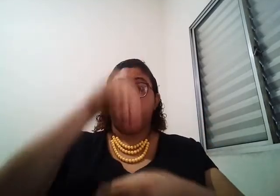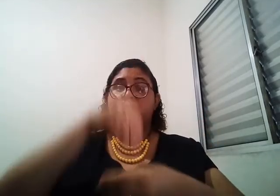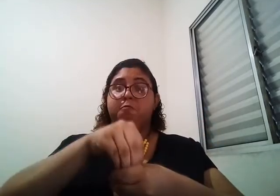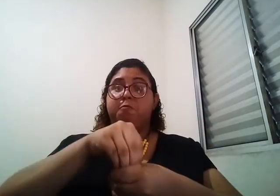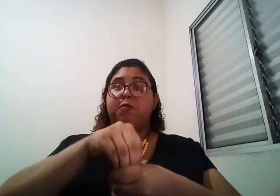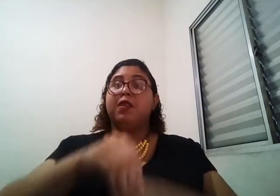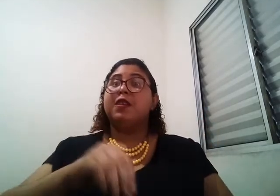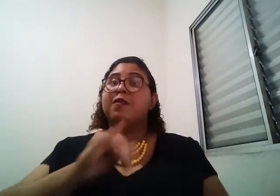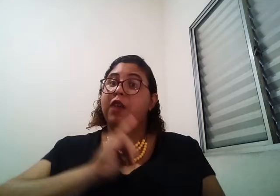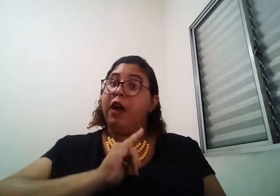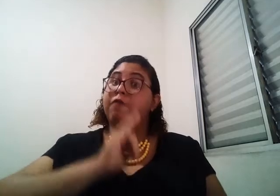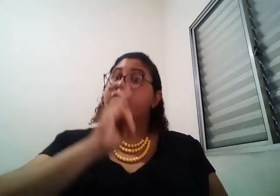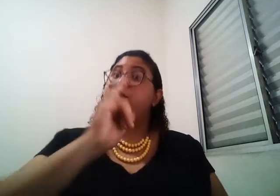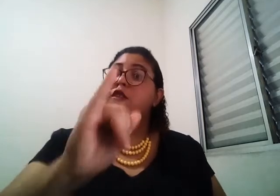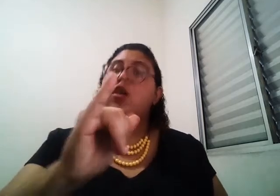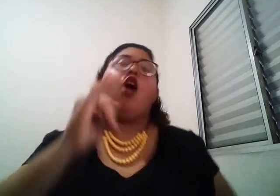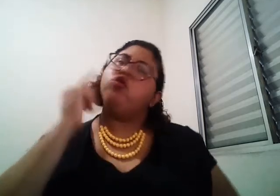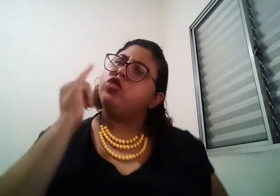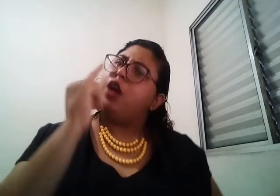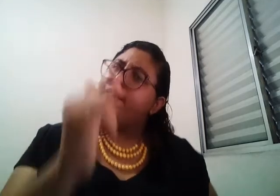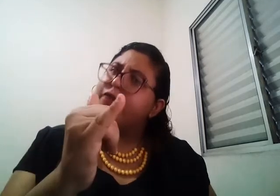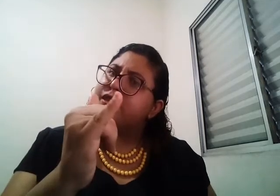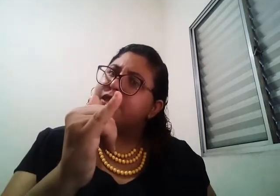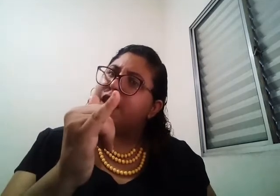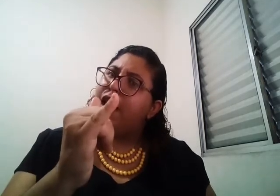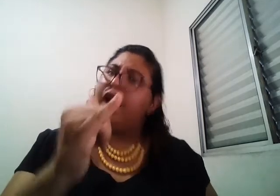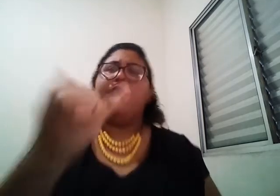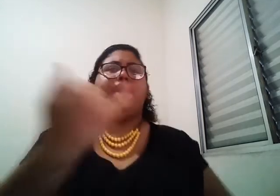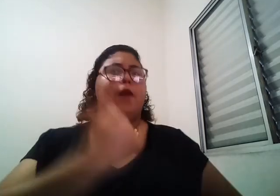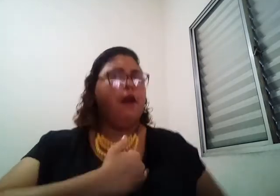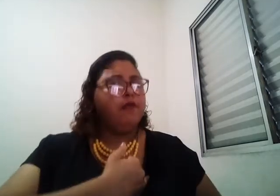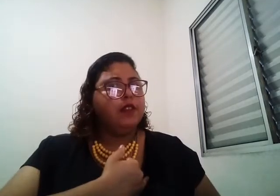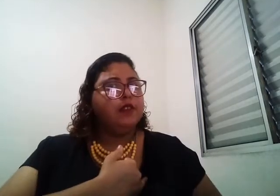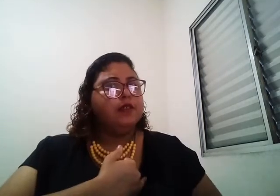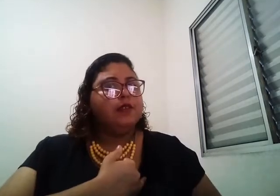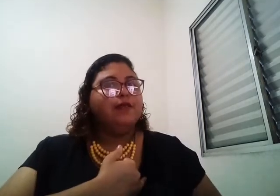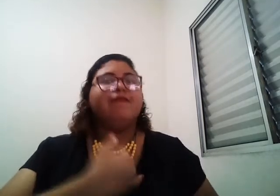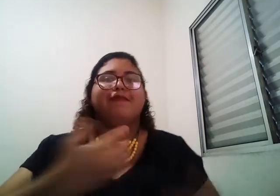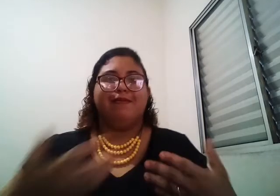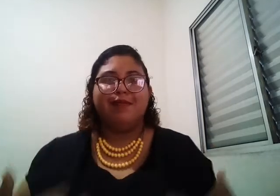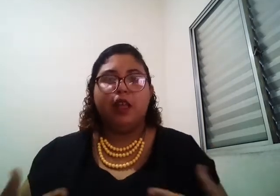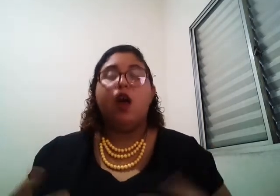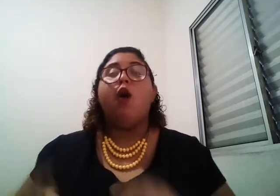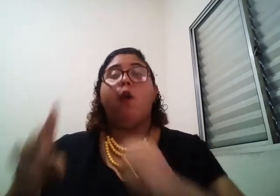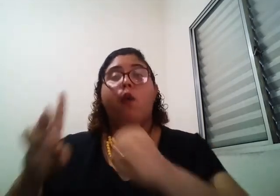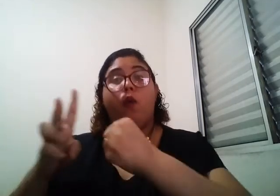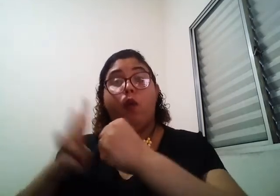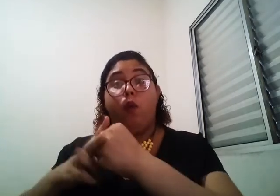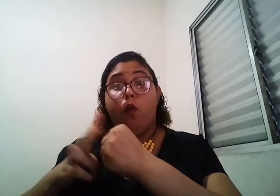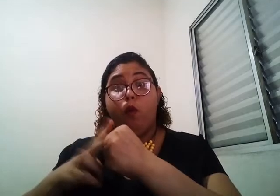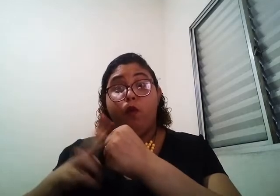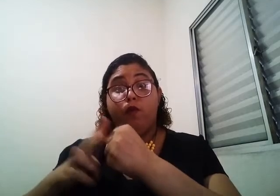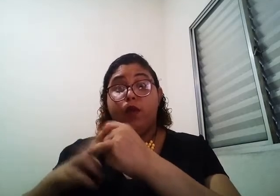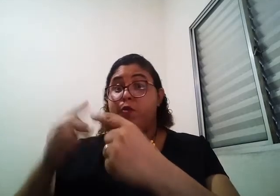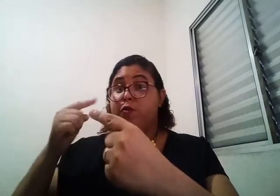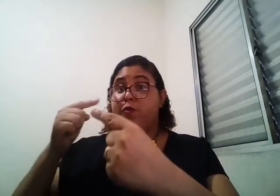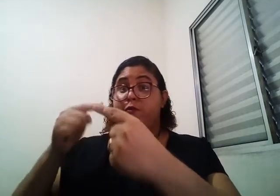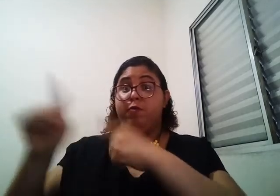avisou. Agora os verbos sem concordância, eles usam o apontamento, né, para ficar claro a